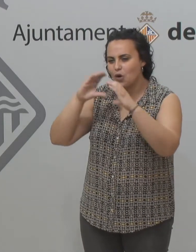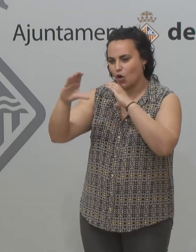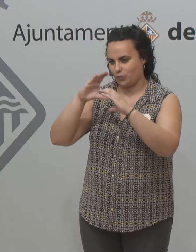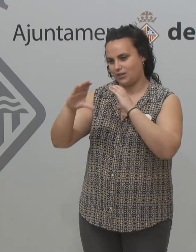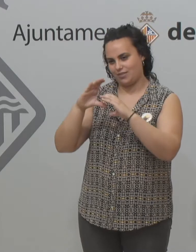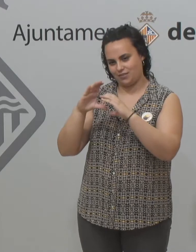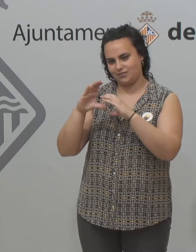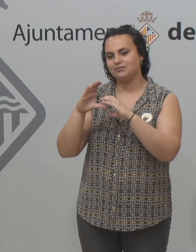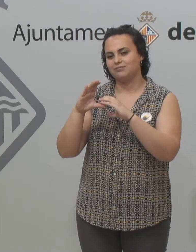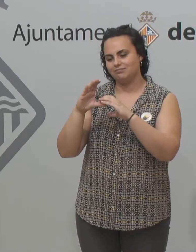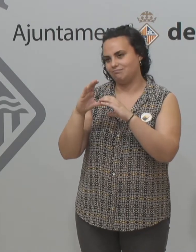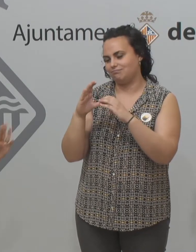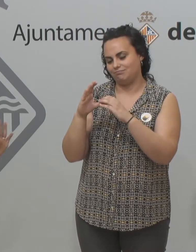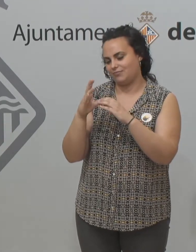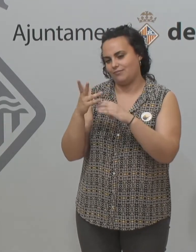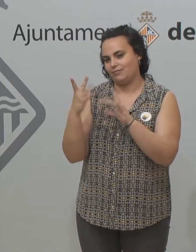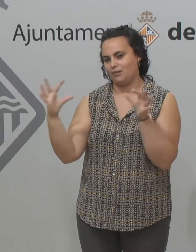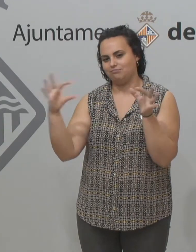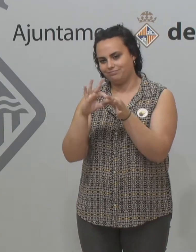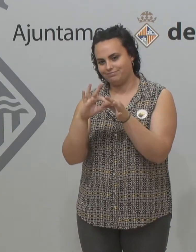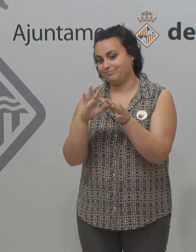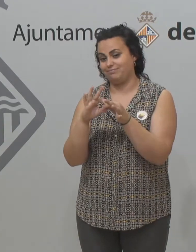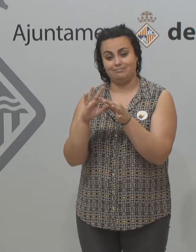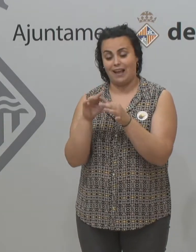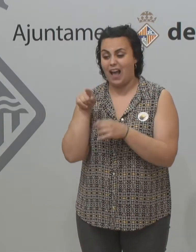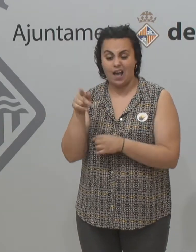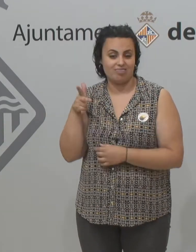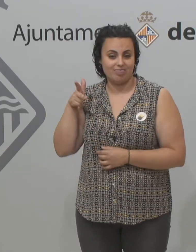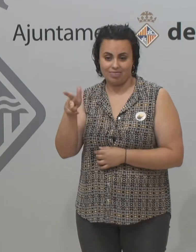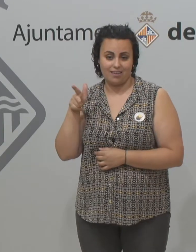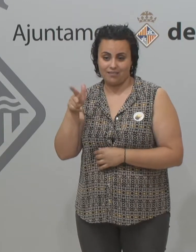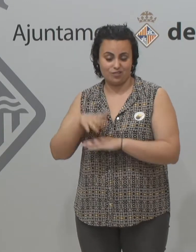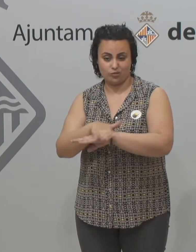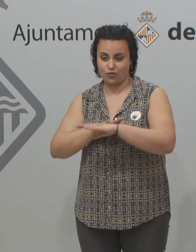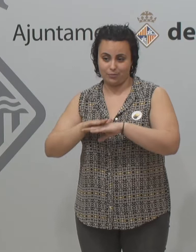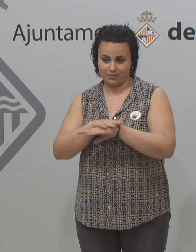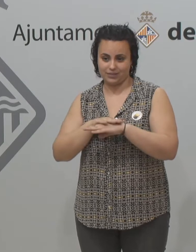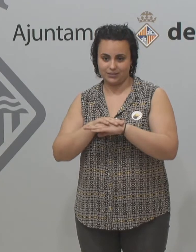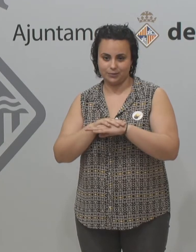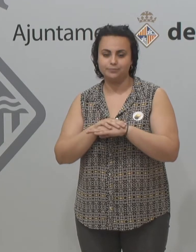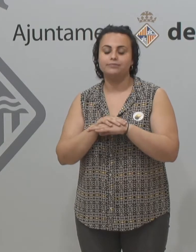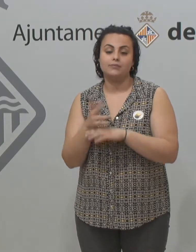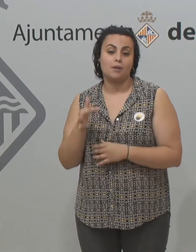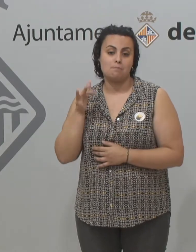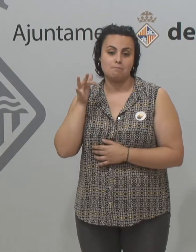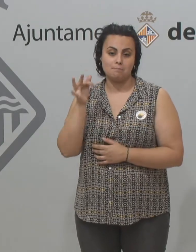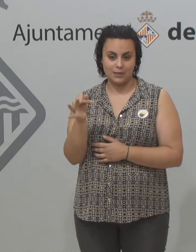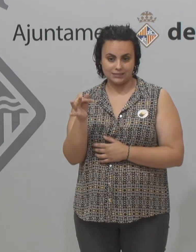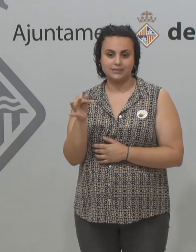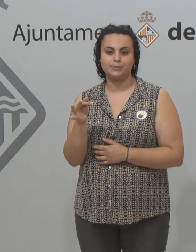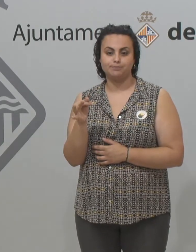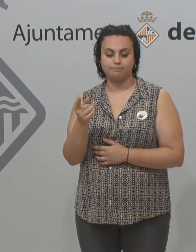comunicació que tenen a veure bàsicament amb una qüestió de drets fonamentals. Així mateix també